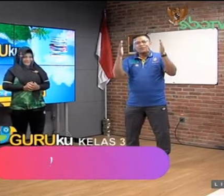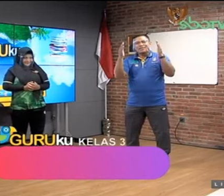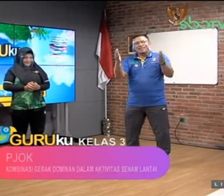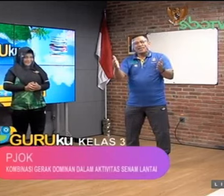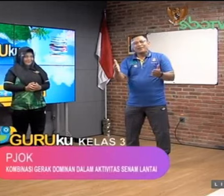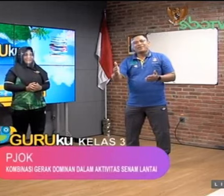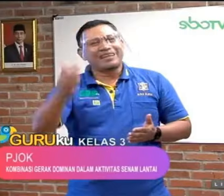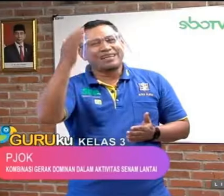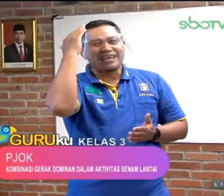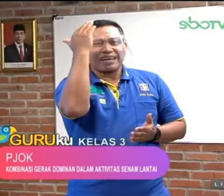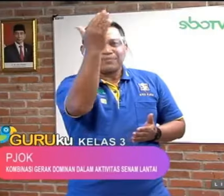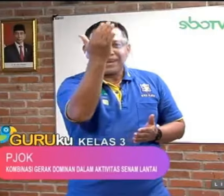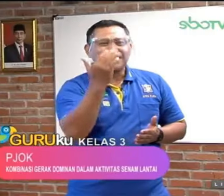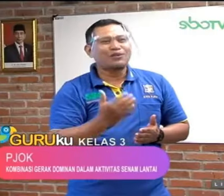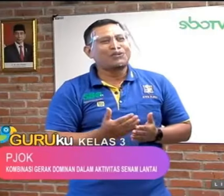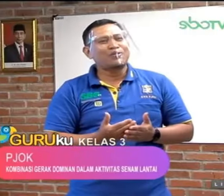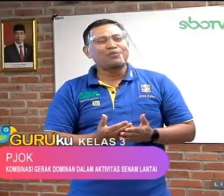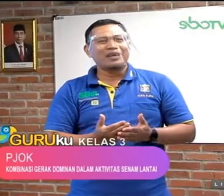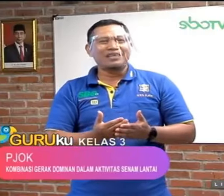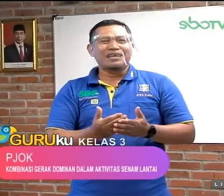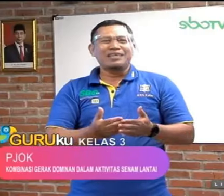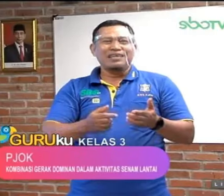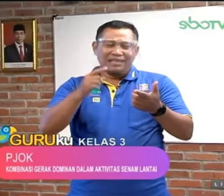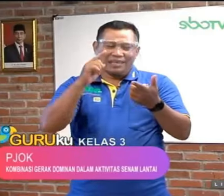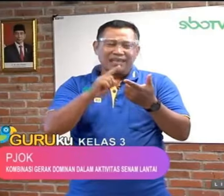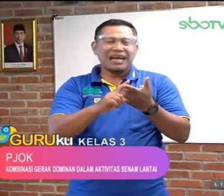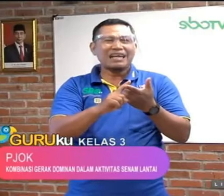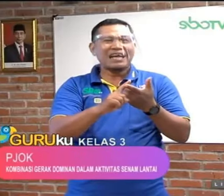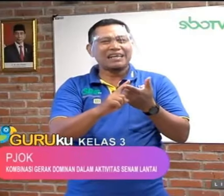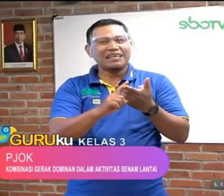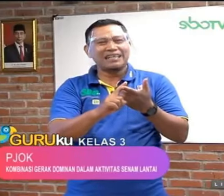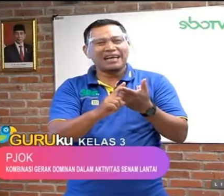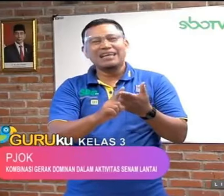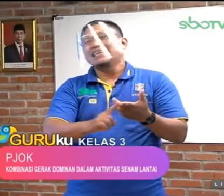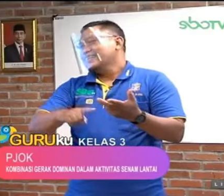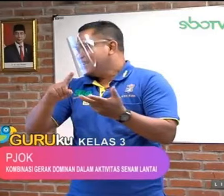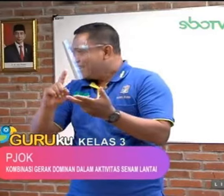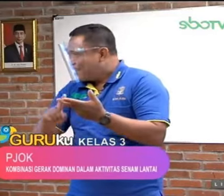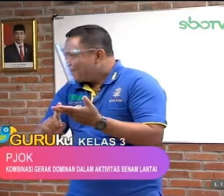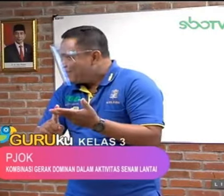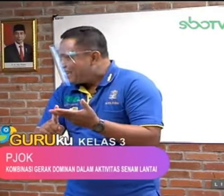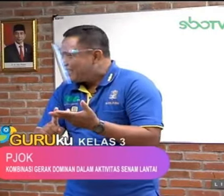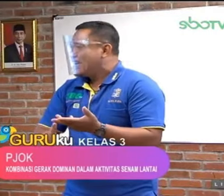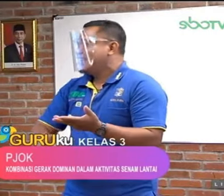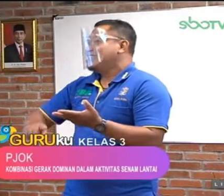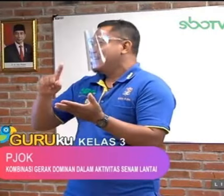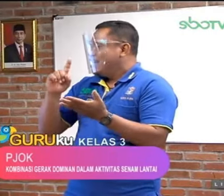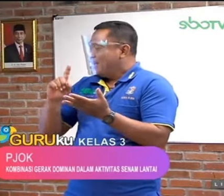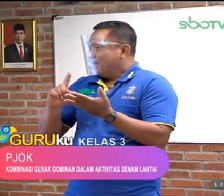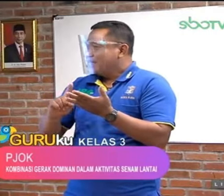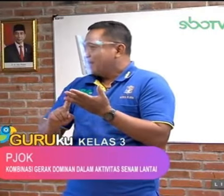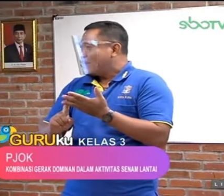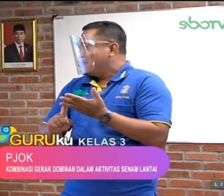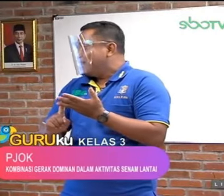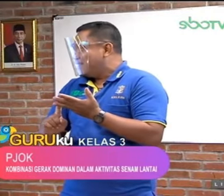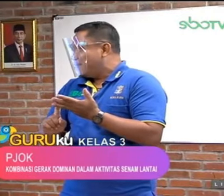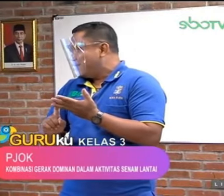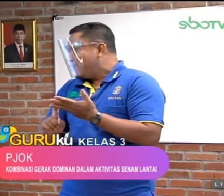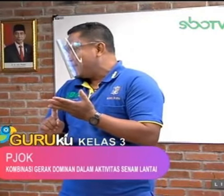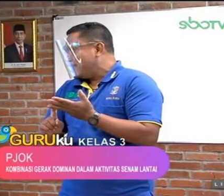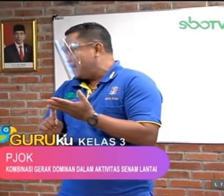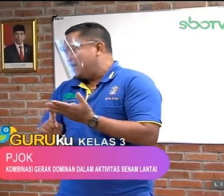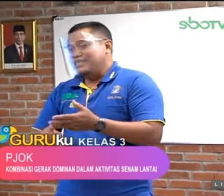sudah mempelajari mengenai gerakan menggantung, mulai dari langkah-langkahnya, gerak dominannya, dan gerak